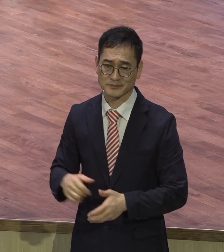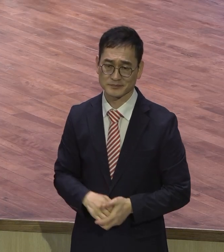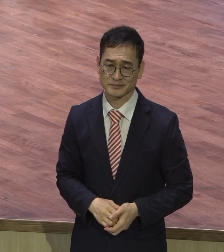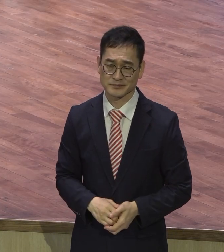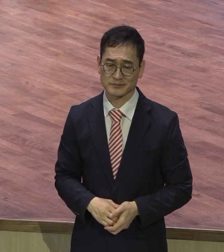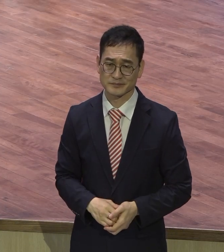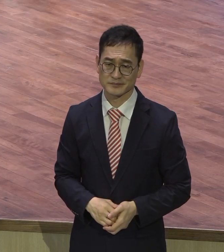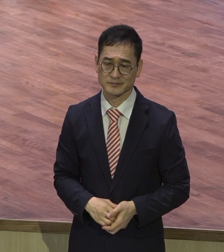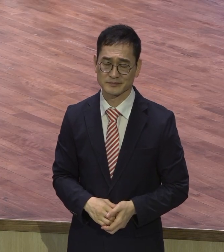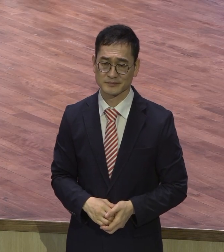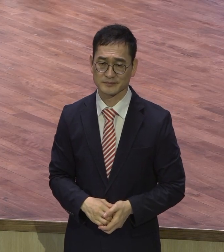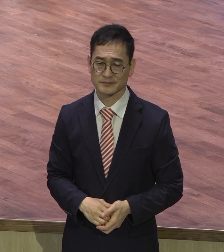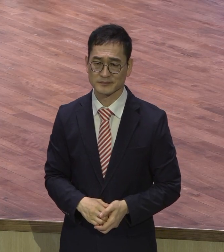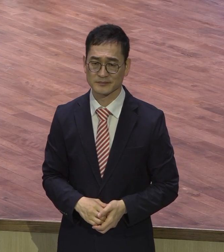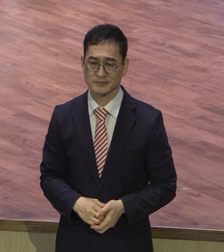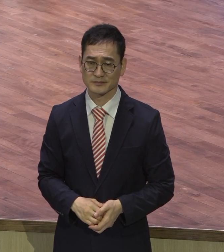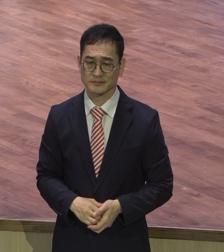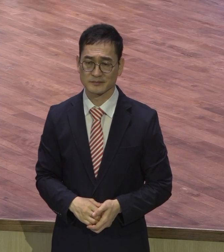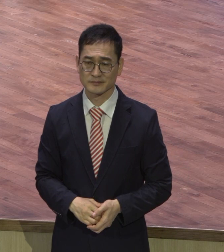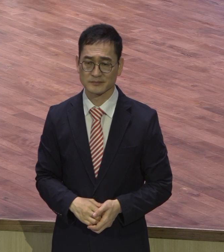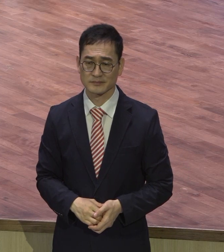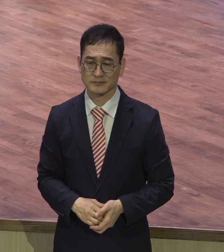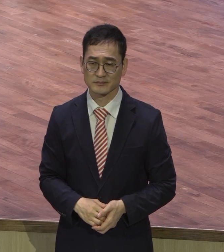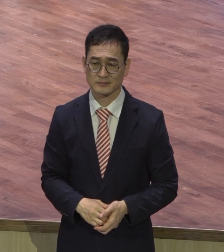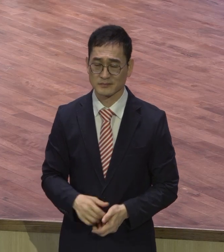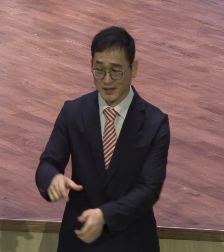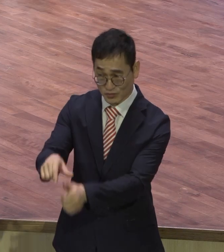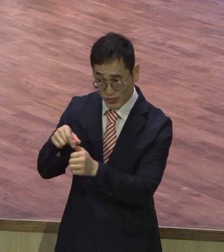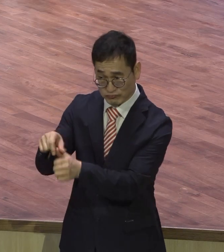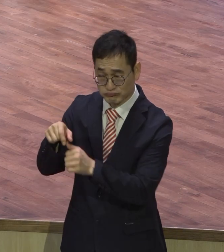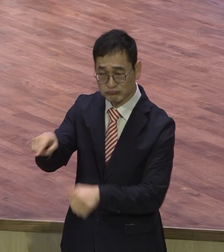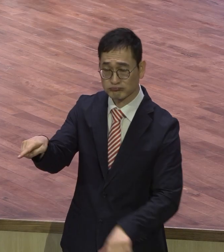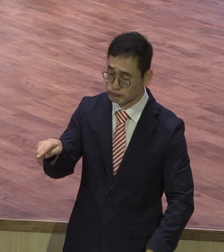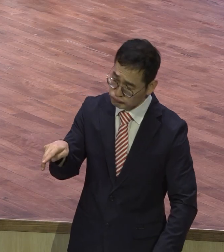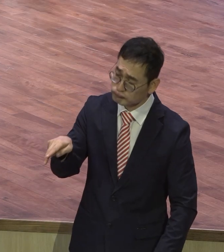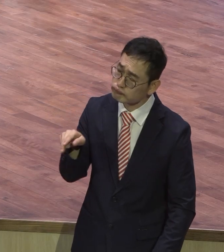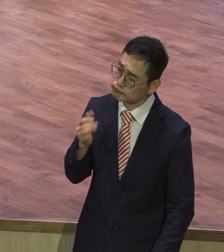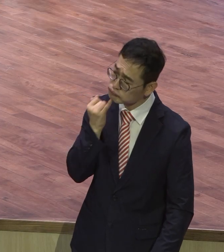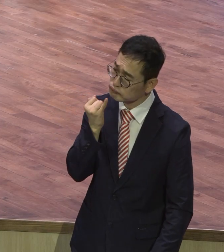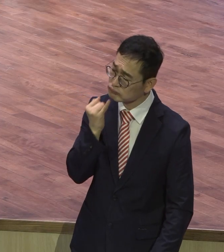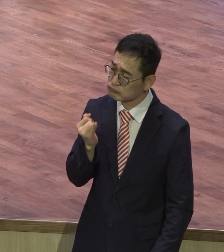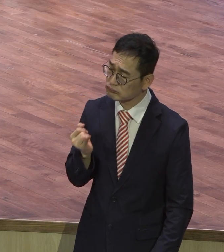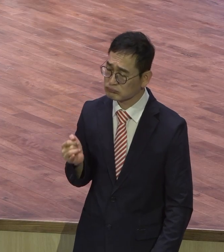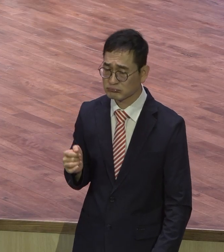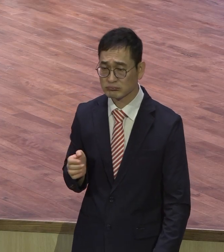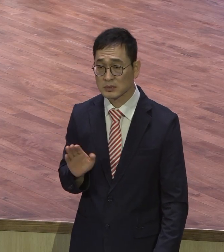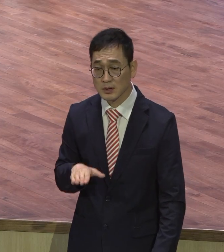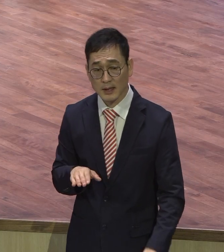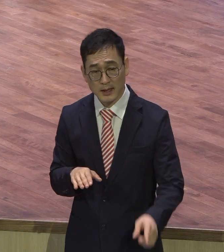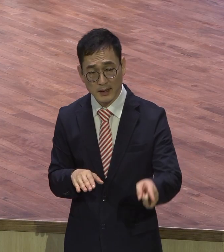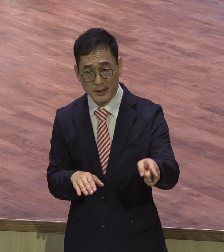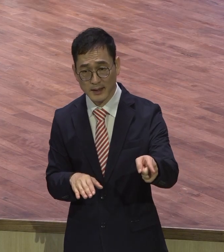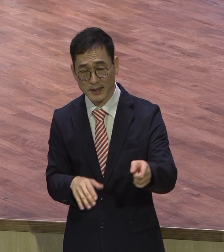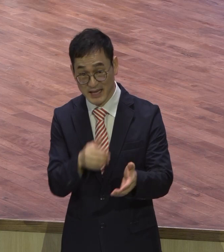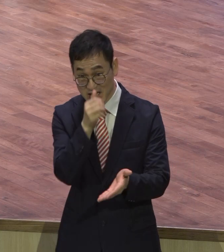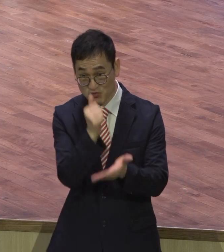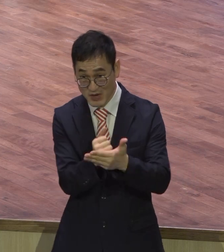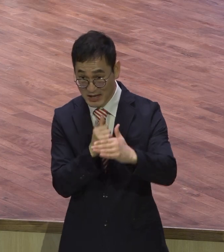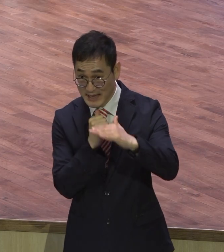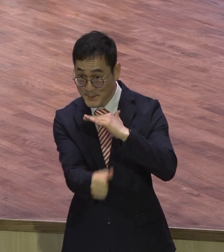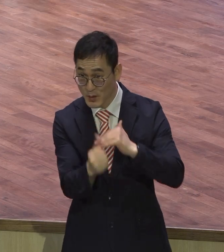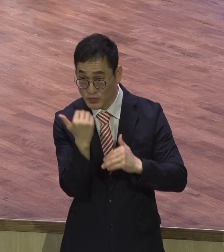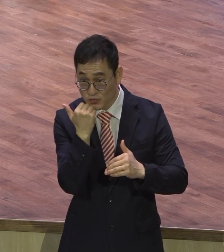무식하긴 했지만 비난의 대상은 아니었다. 그런데 이들 사이에 예수님께서 죄인의 대명사였던